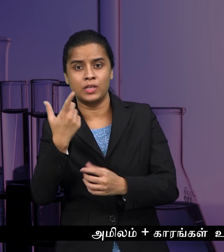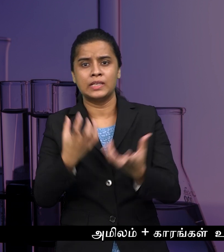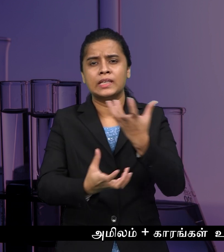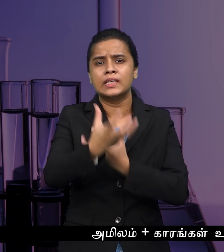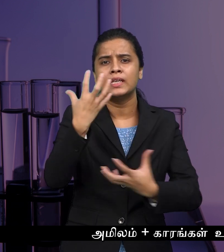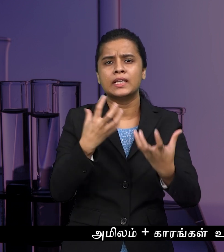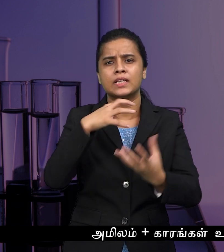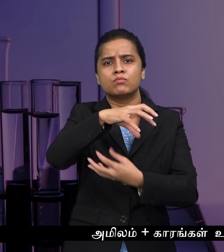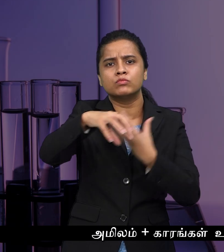உருவாகிறது.